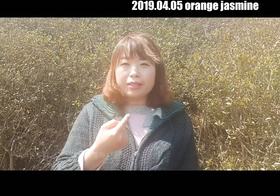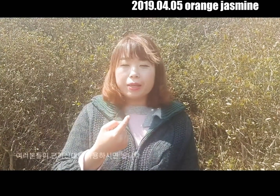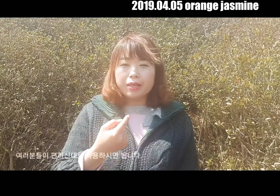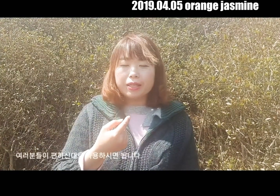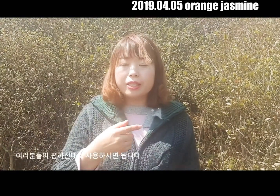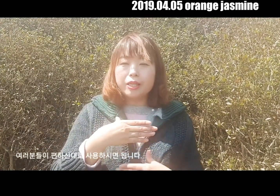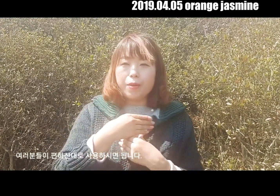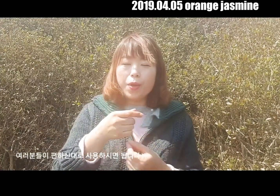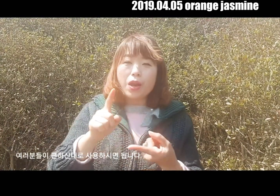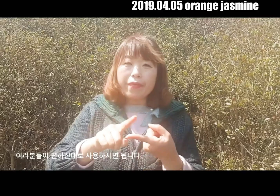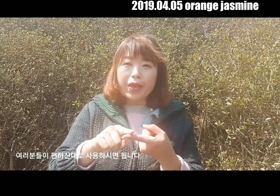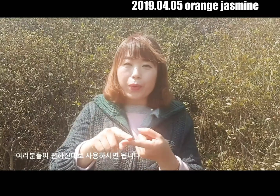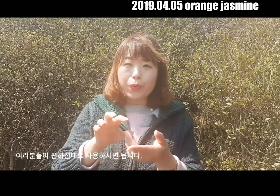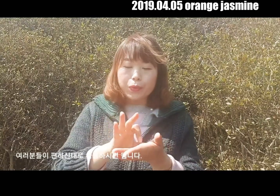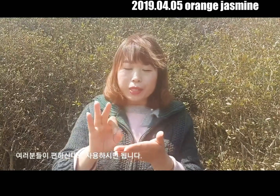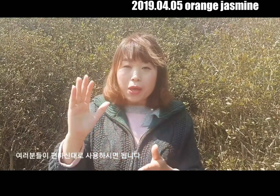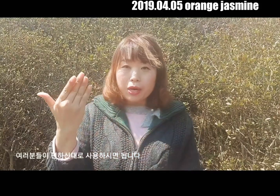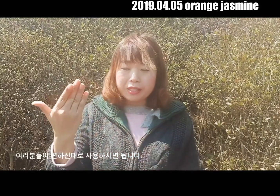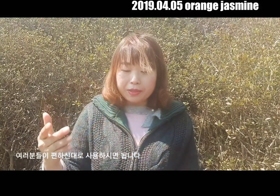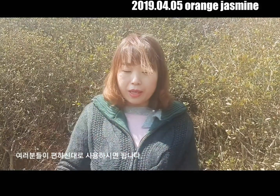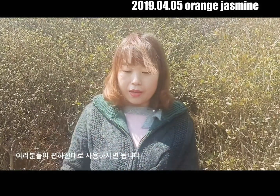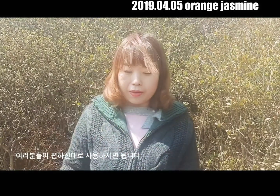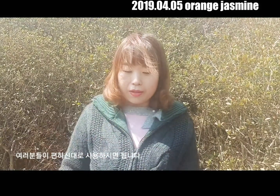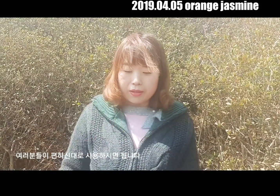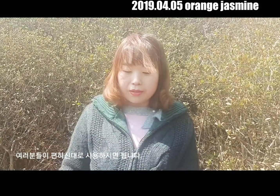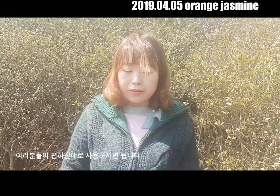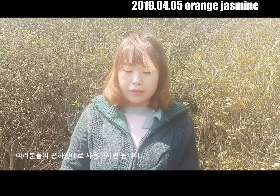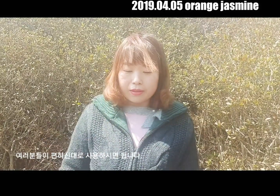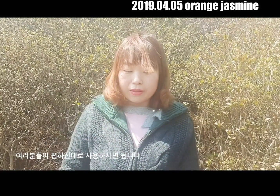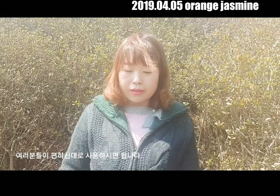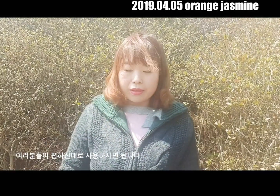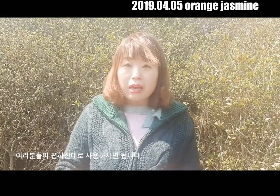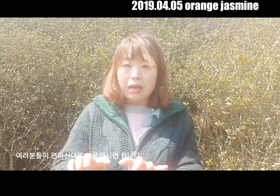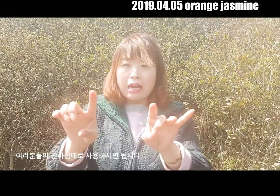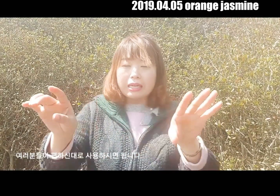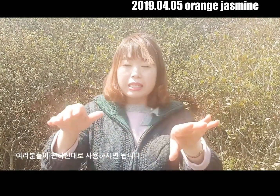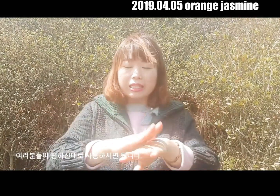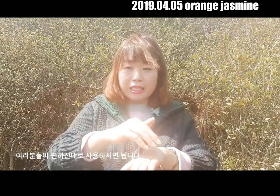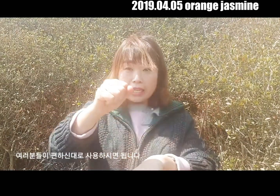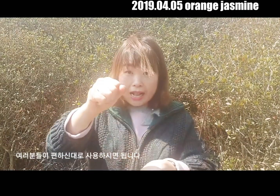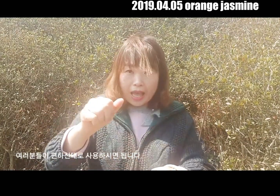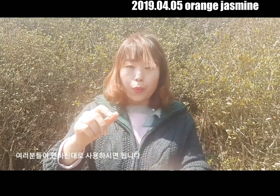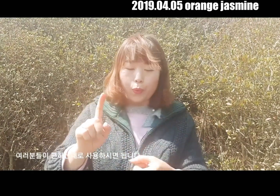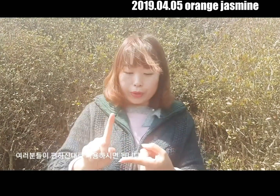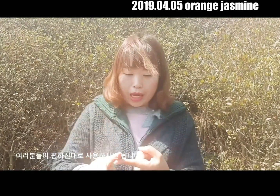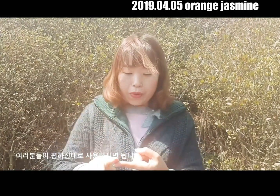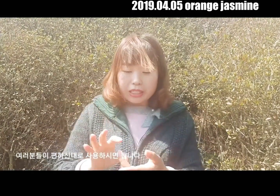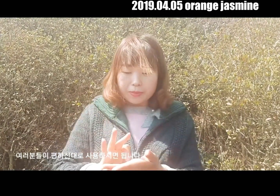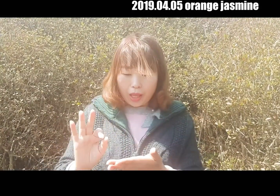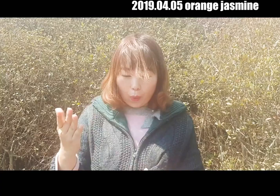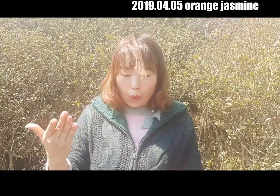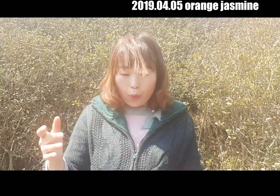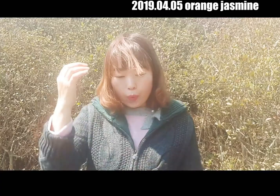본인들이 그 편한 대로 사용하시면 돼요. 각자 이제 스타일대로 사용하시면